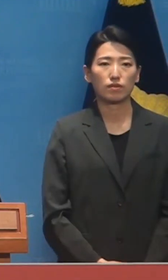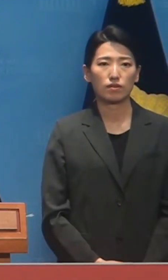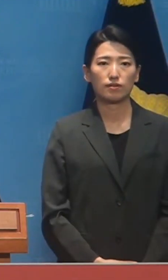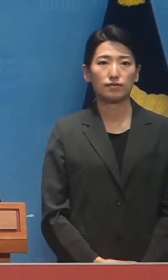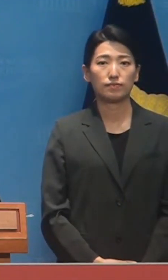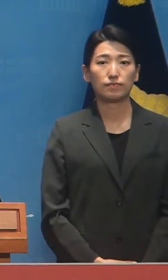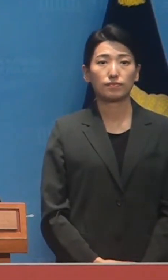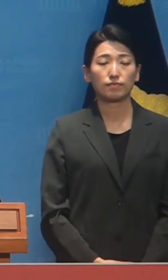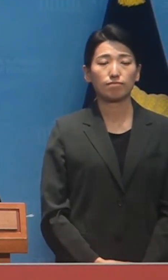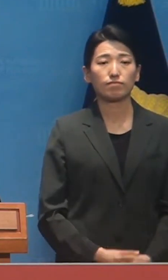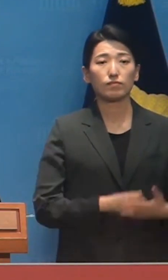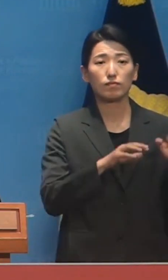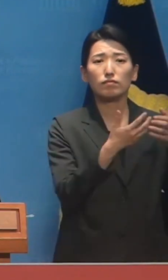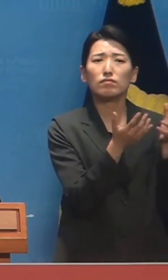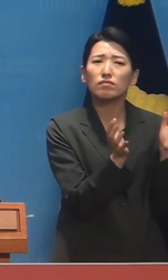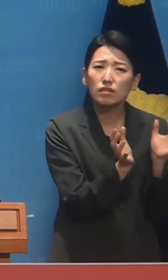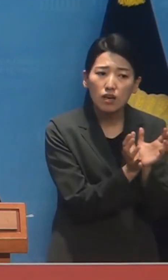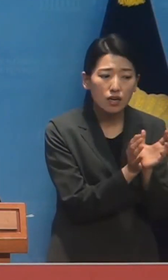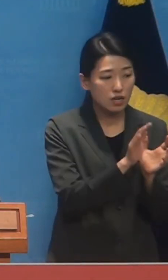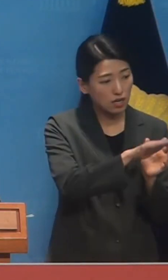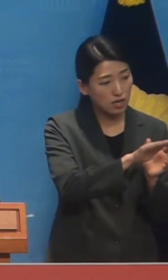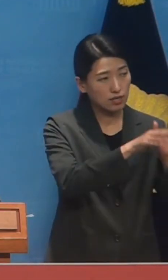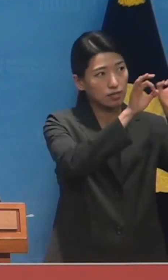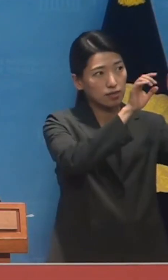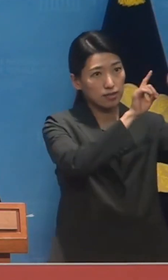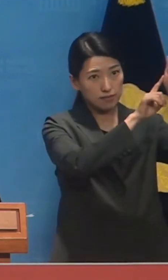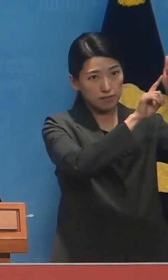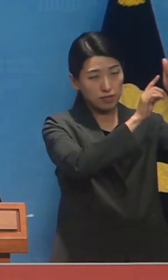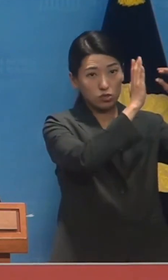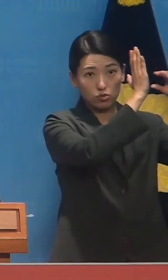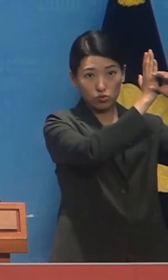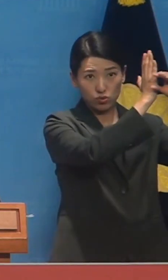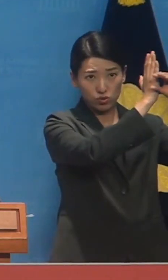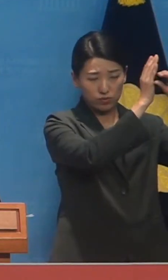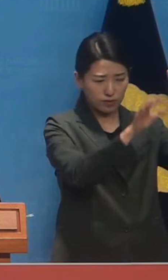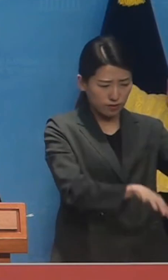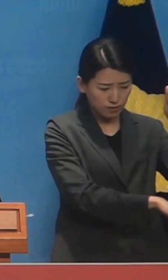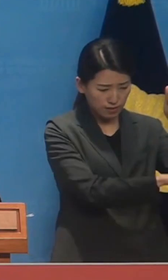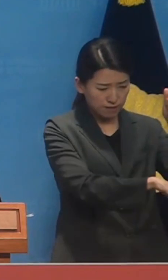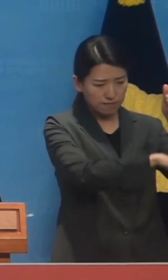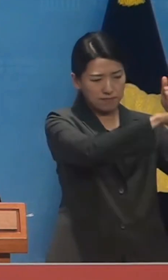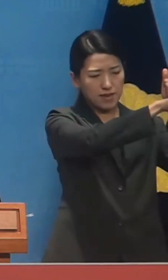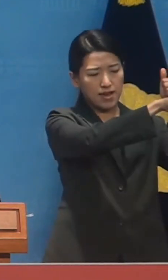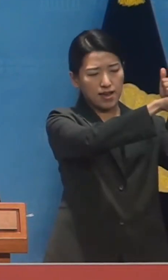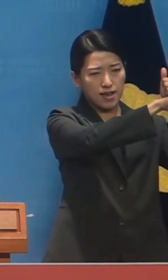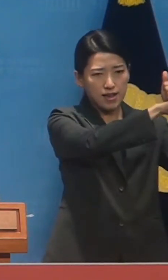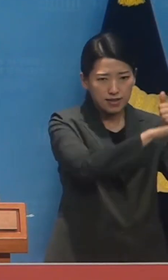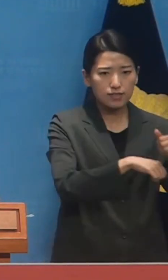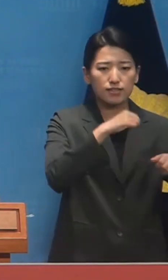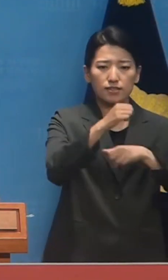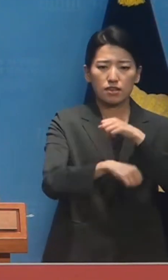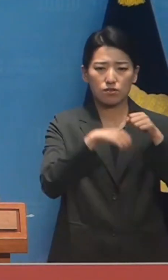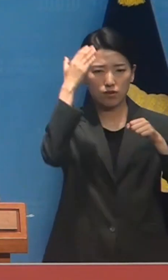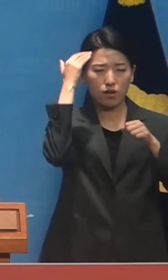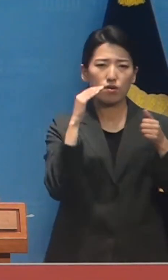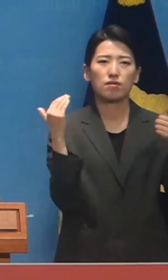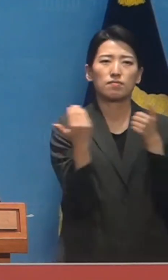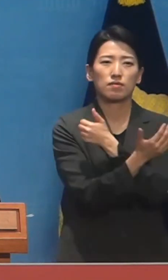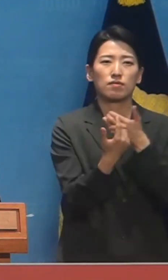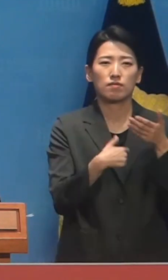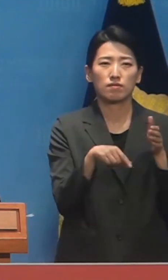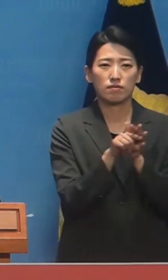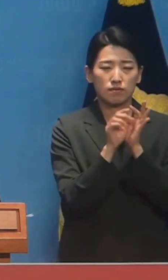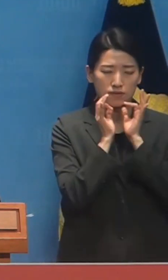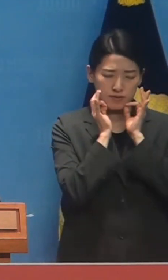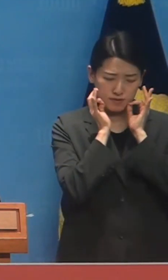국민의힘은 지금 김문수 후보를 중심으로 결집하여 자유 대한민국을 지키는